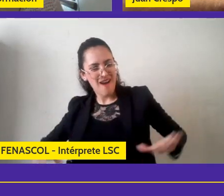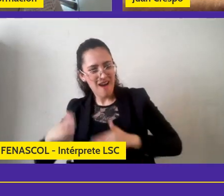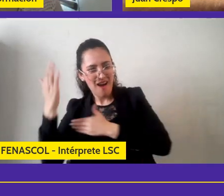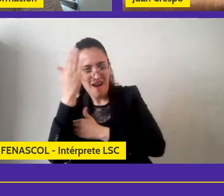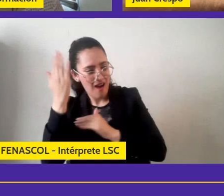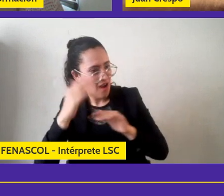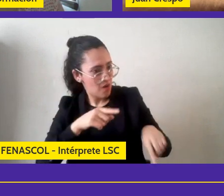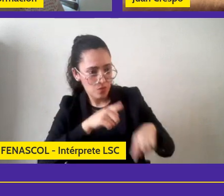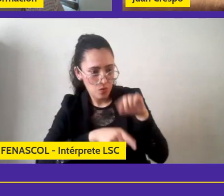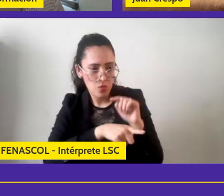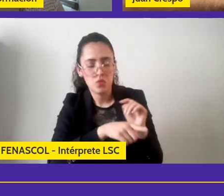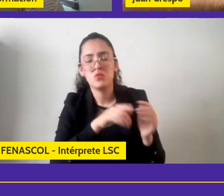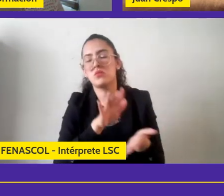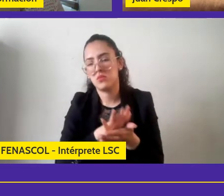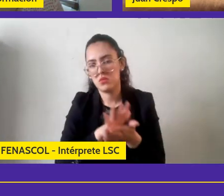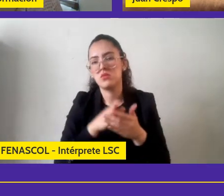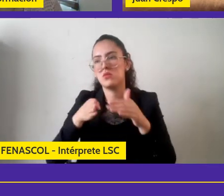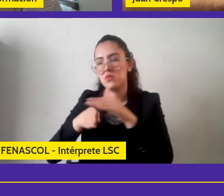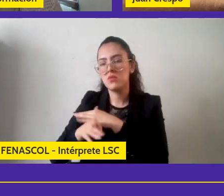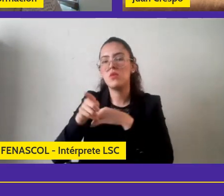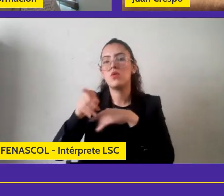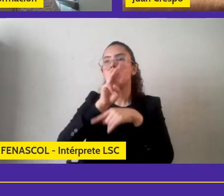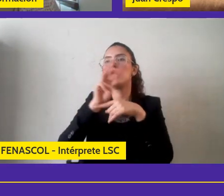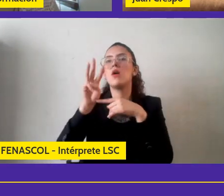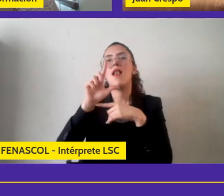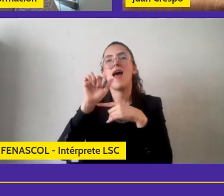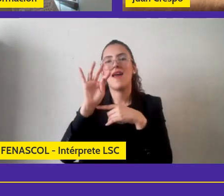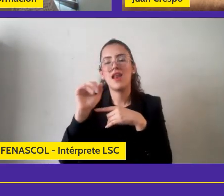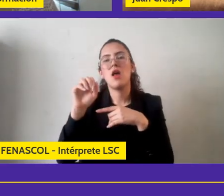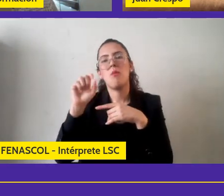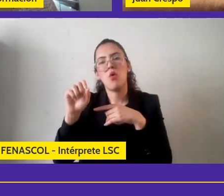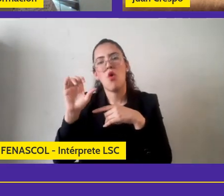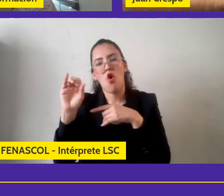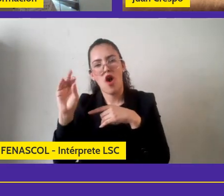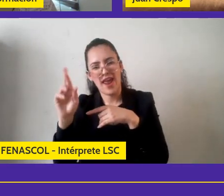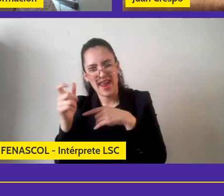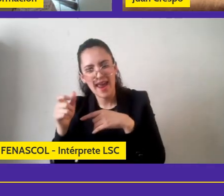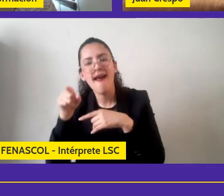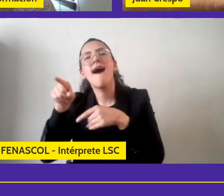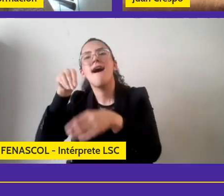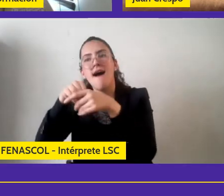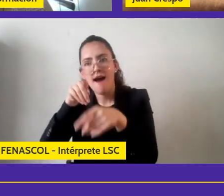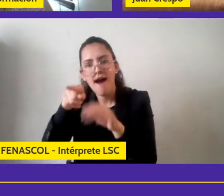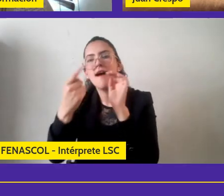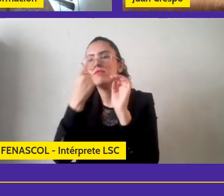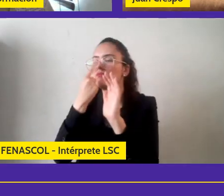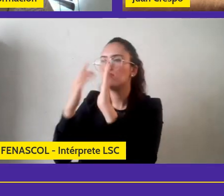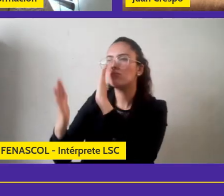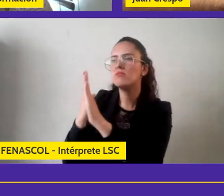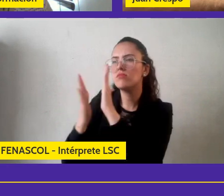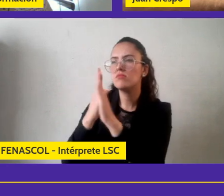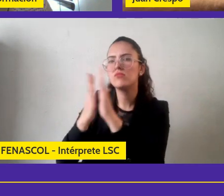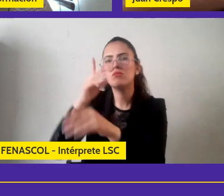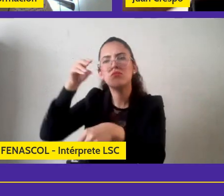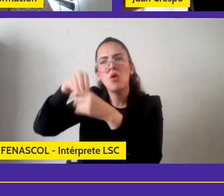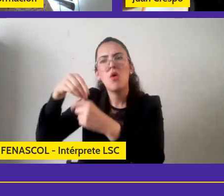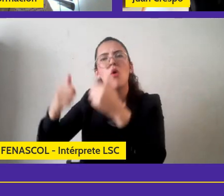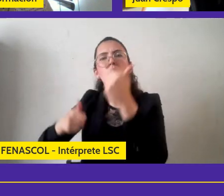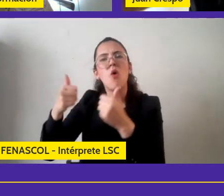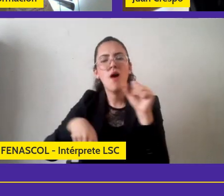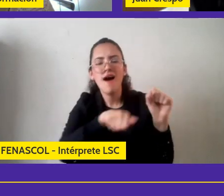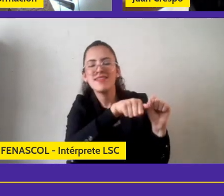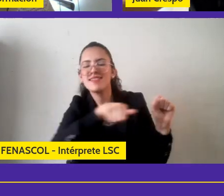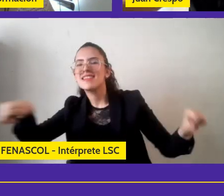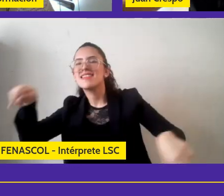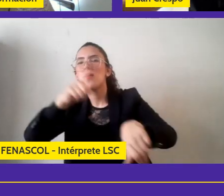a retinalatina.org donde también podrán disfrutar de los contenidos de la temporada de cine colombiano de este